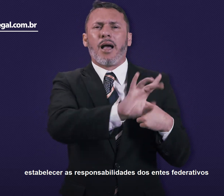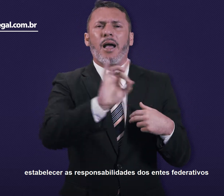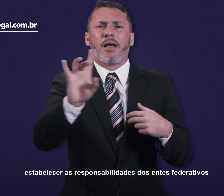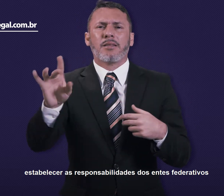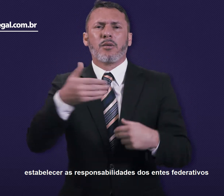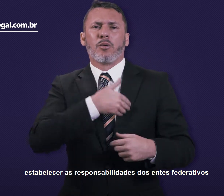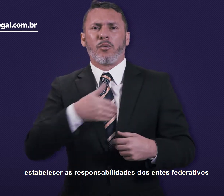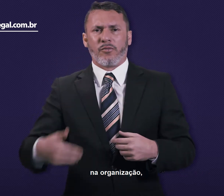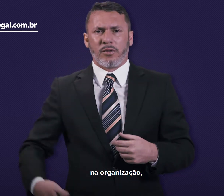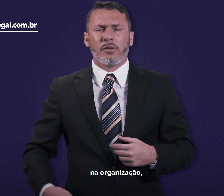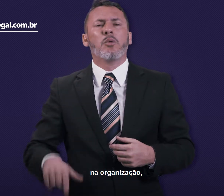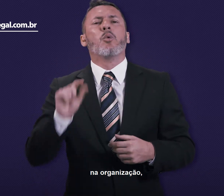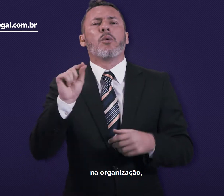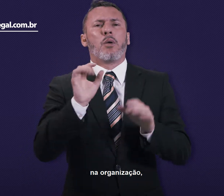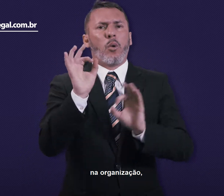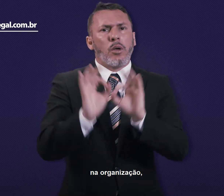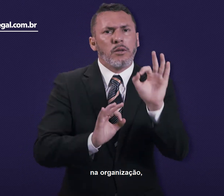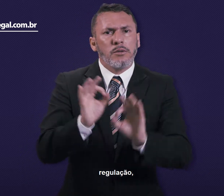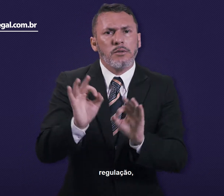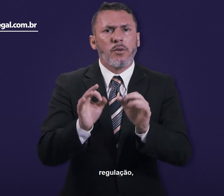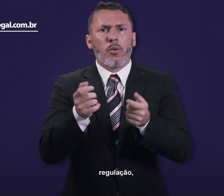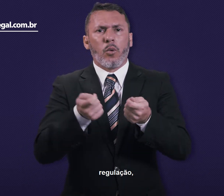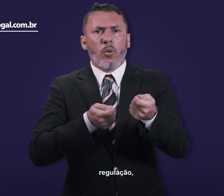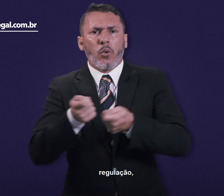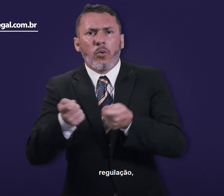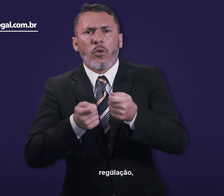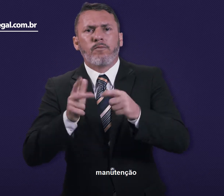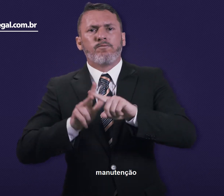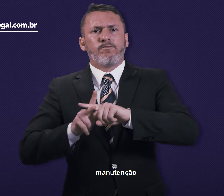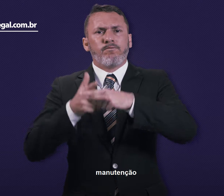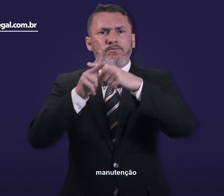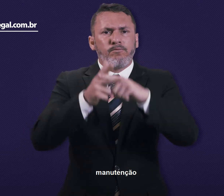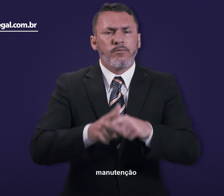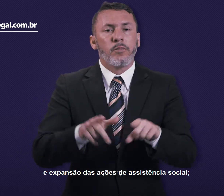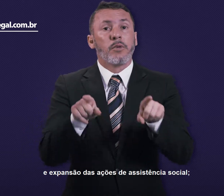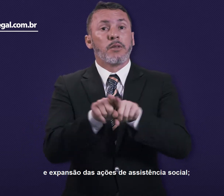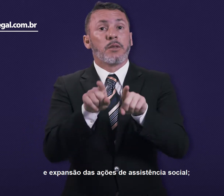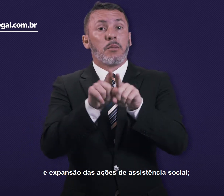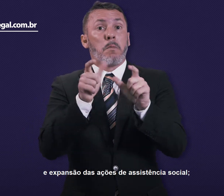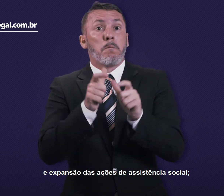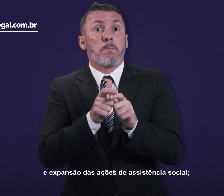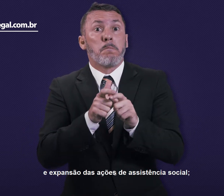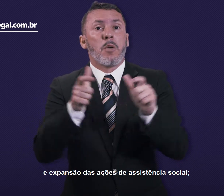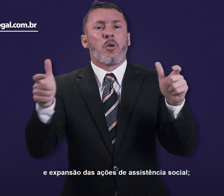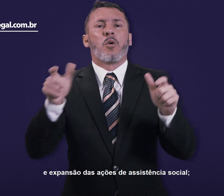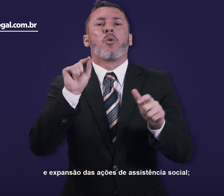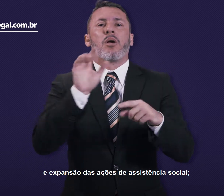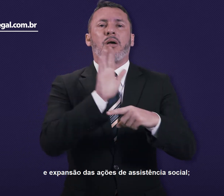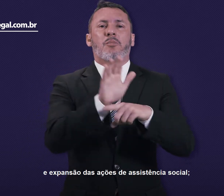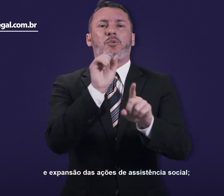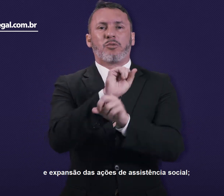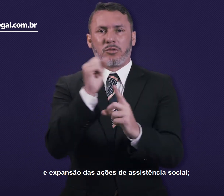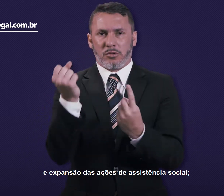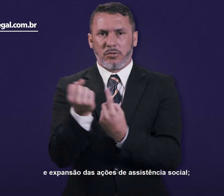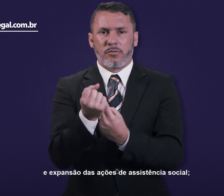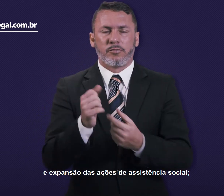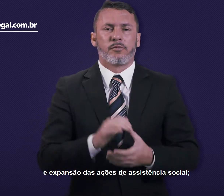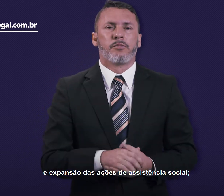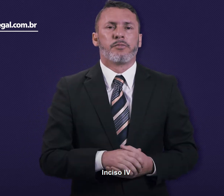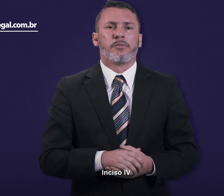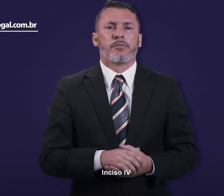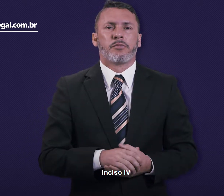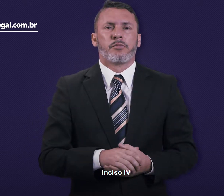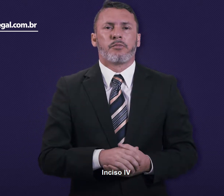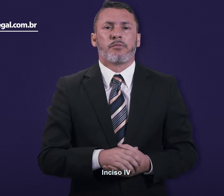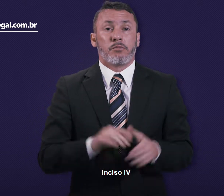entes federativos na organização, regulação, manutenção e expansão das ações de assistência